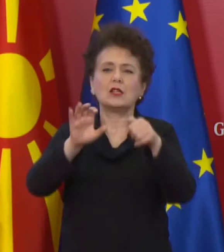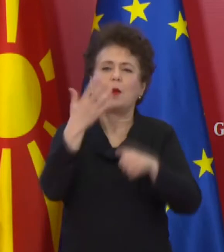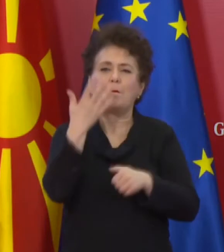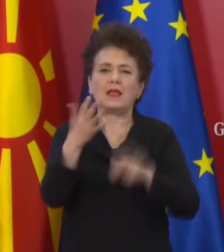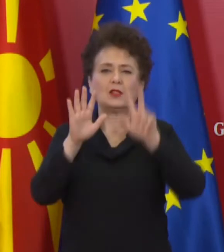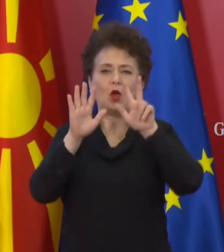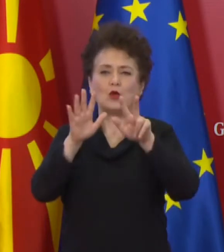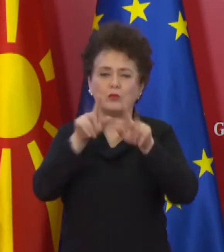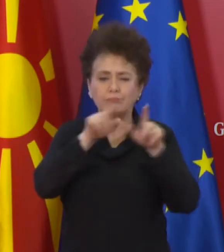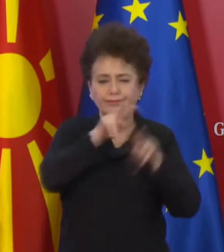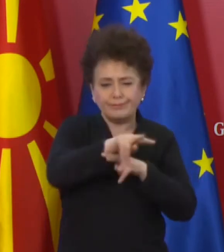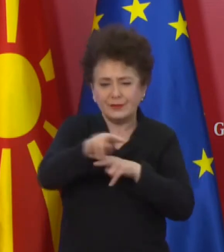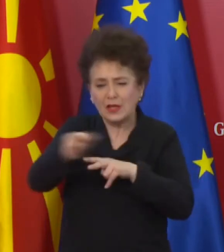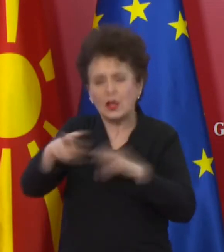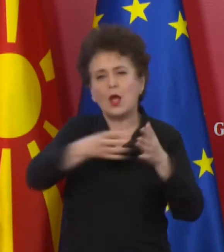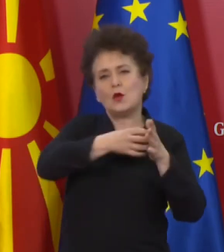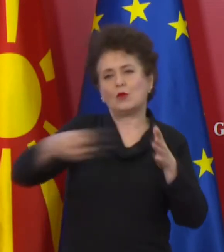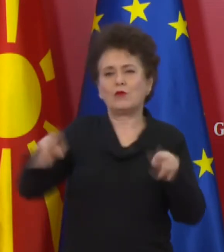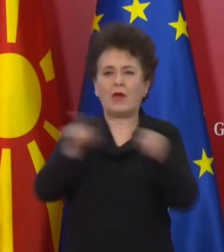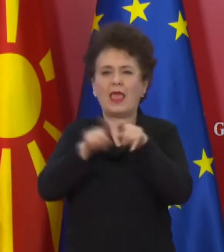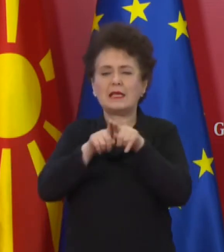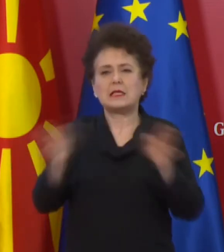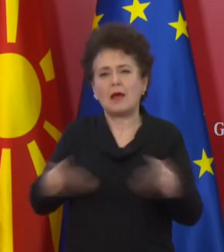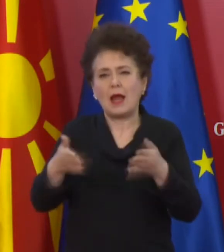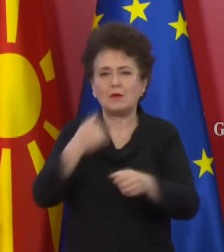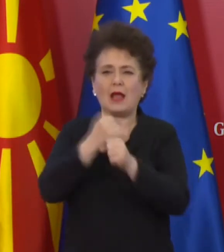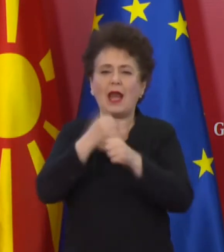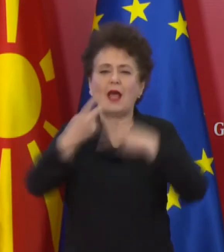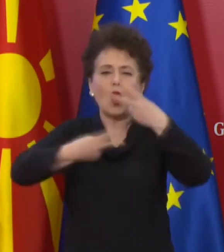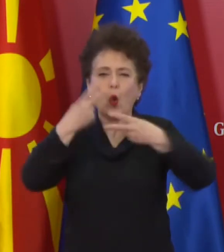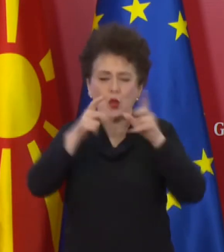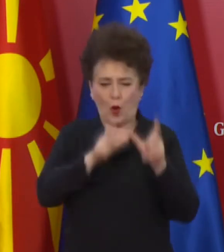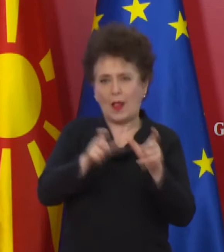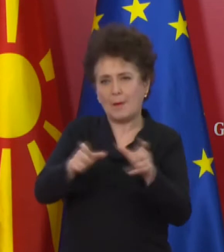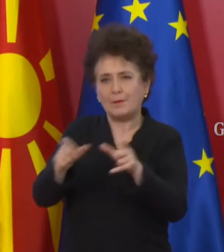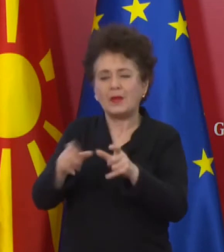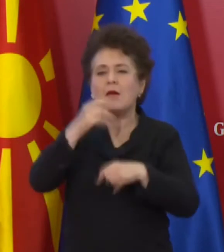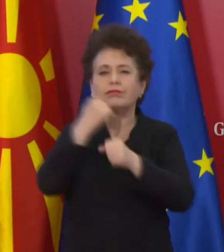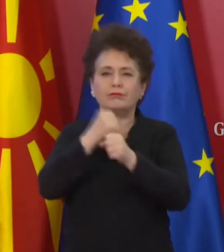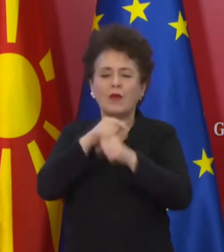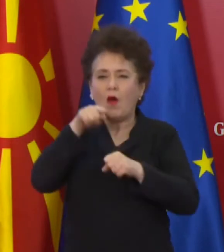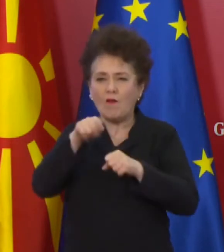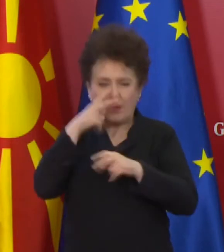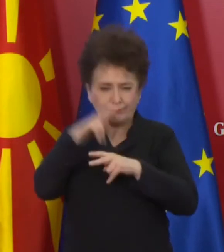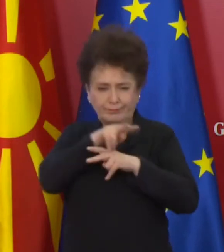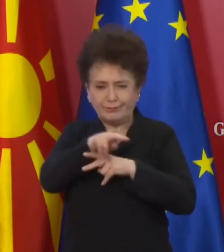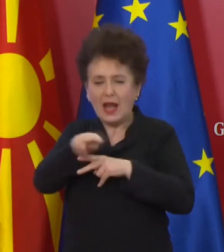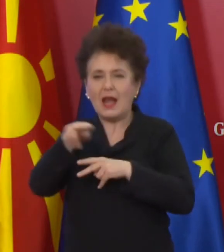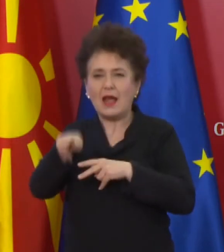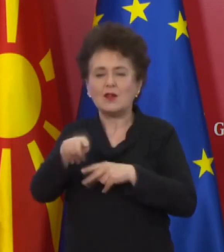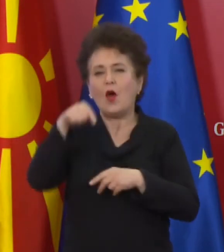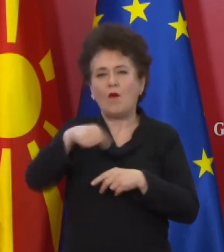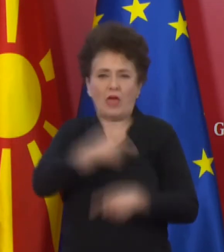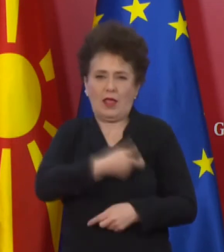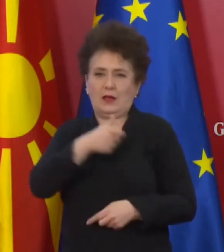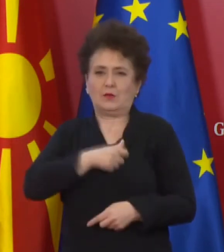tërësisht. Malmet, agjensioni i Barnave në periudhën 19-22 mars ka kryer gjithsej 9 kontrole. Nga këto do